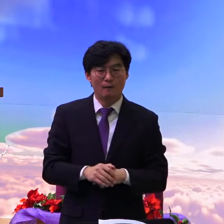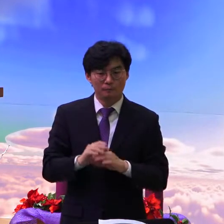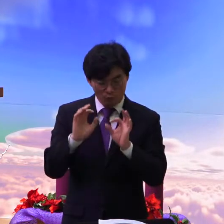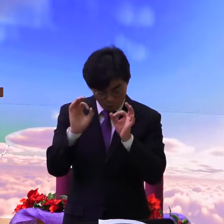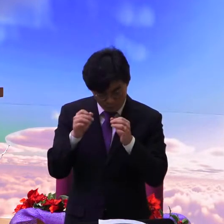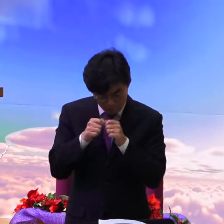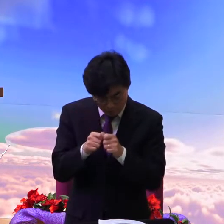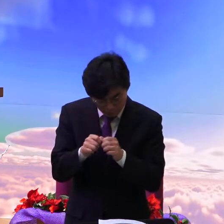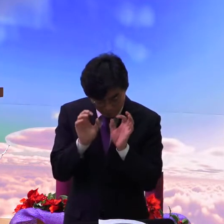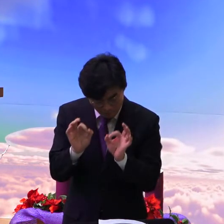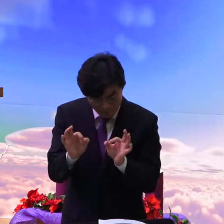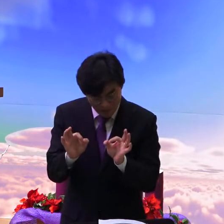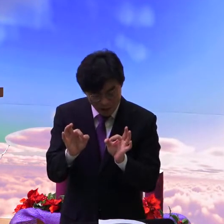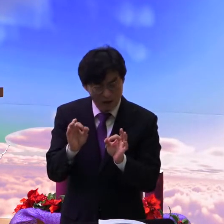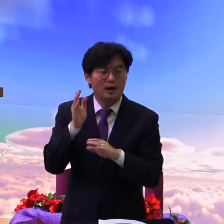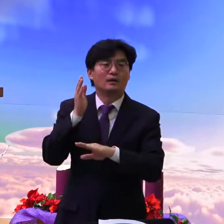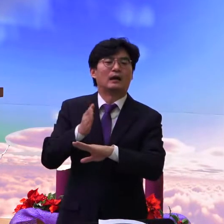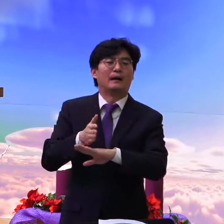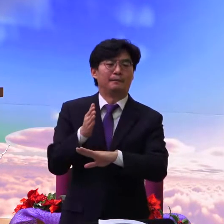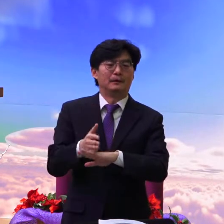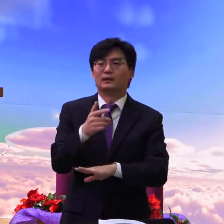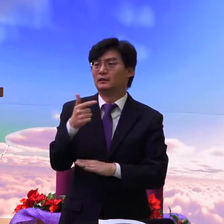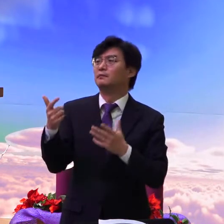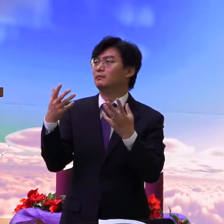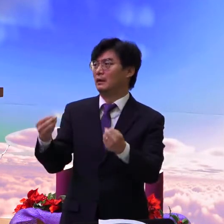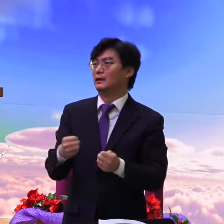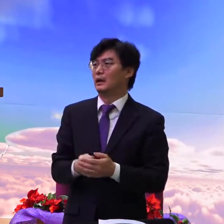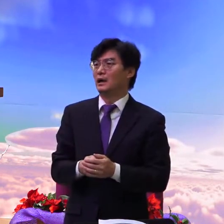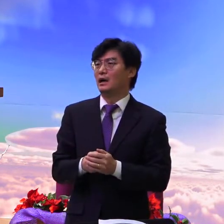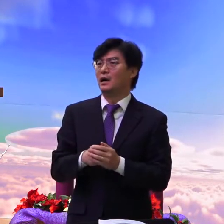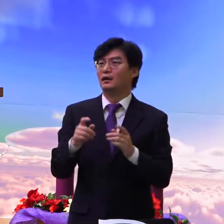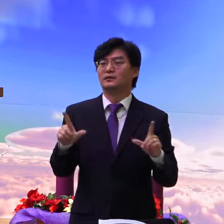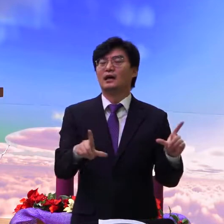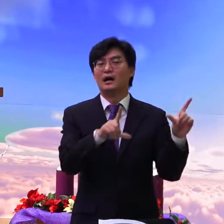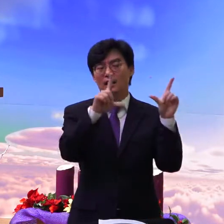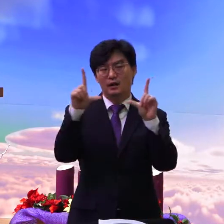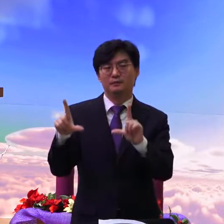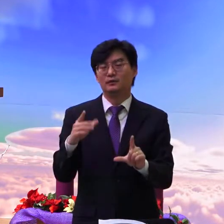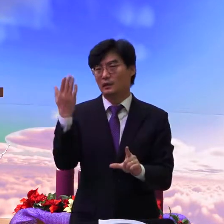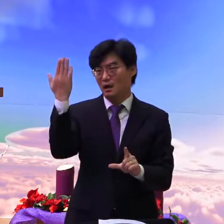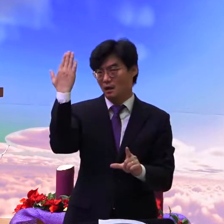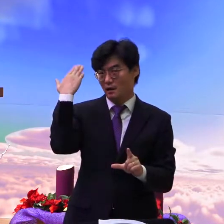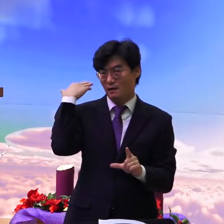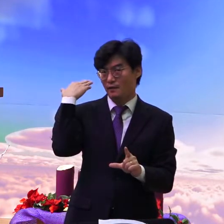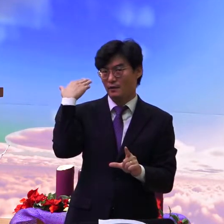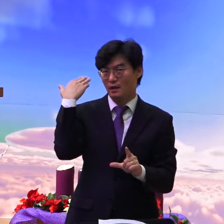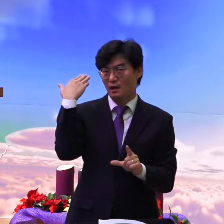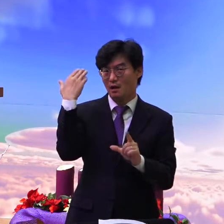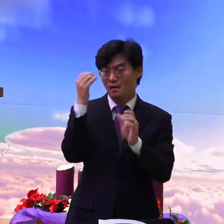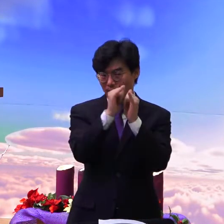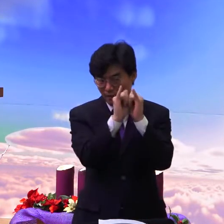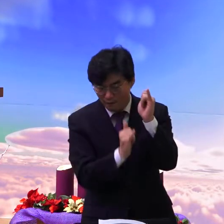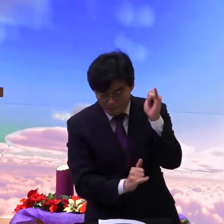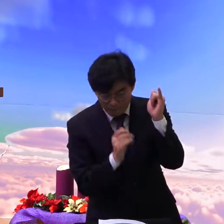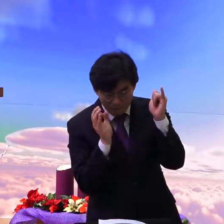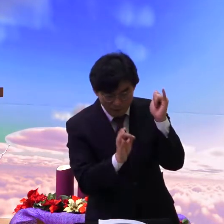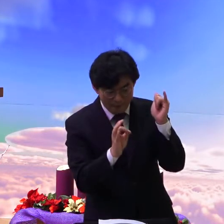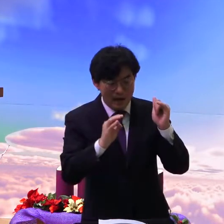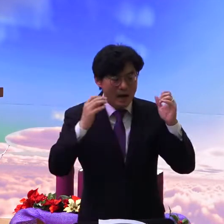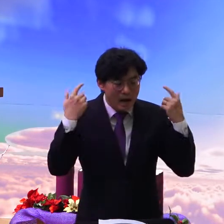않지만 살기 쉬웠던 때가 또 언제 있었습니까? 사는 것은 다 사실 어려웠습니다. 문제는 믿음입니다.